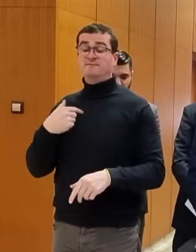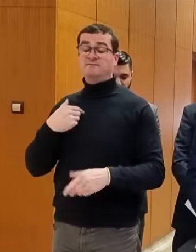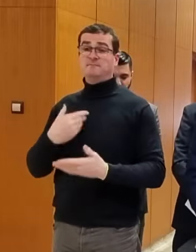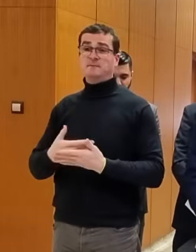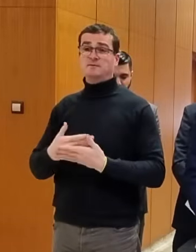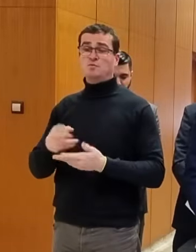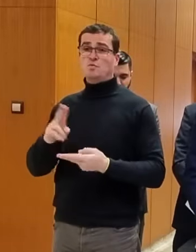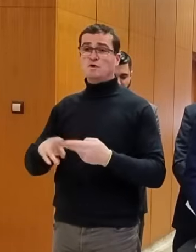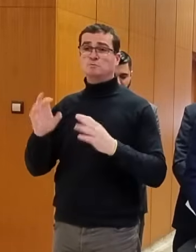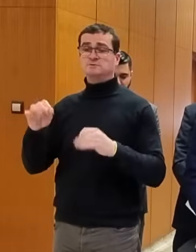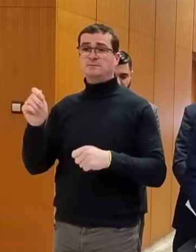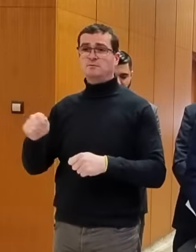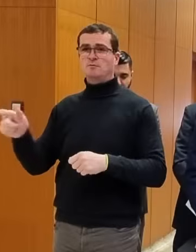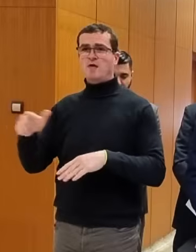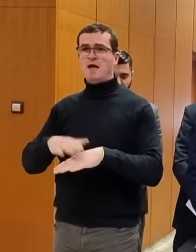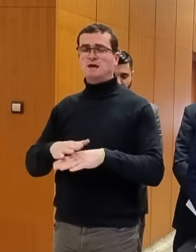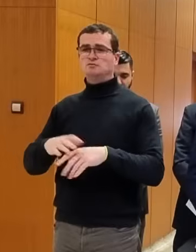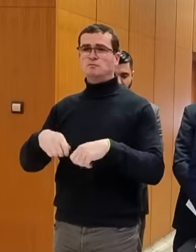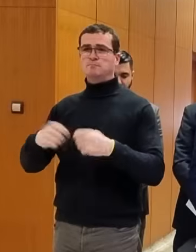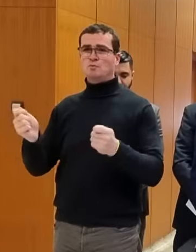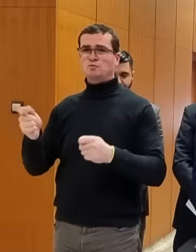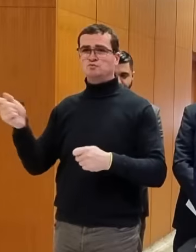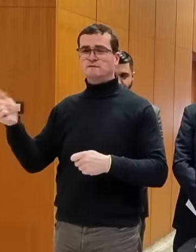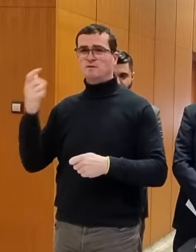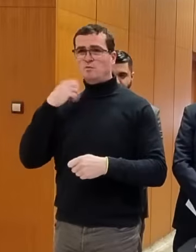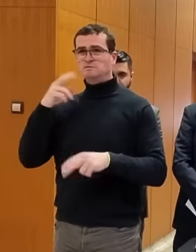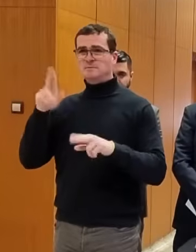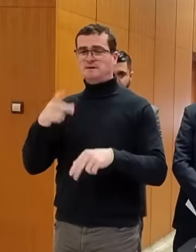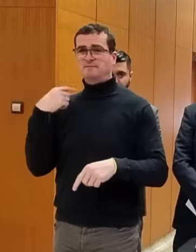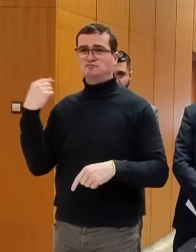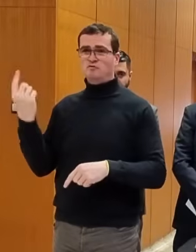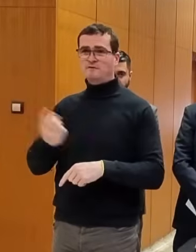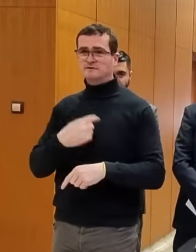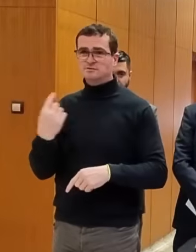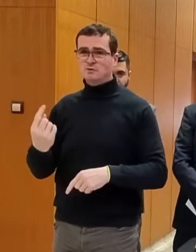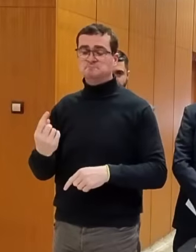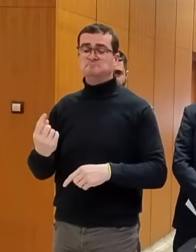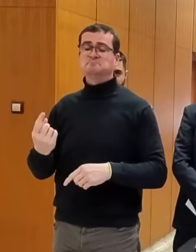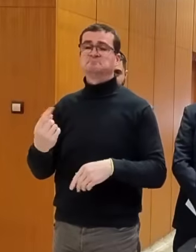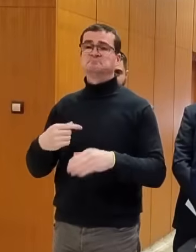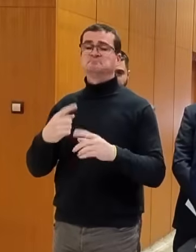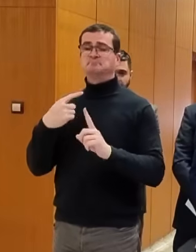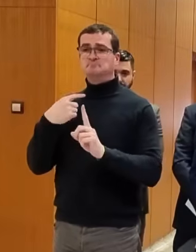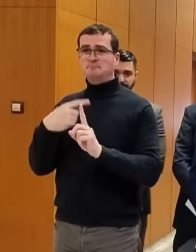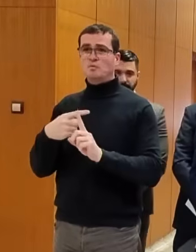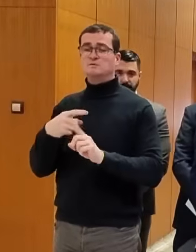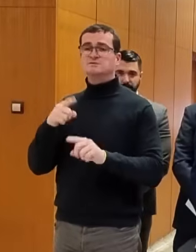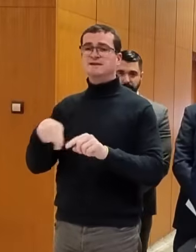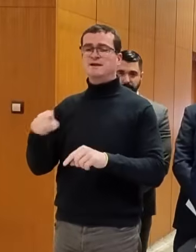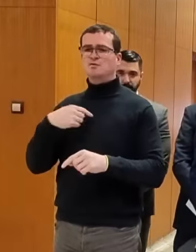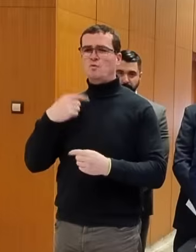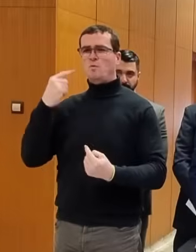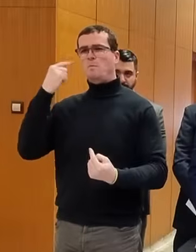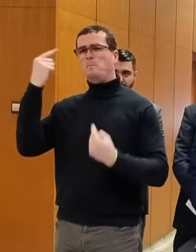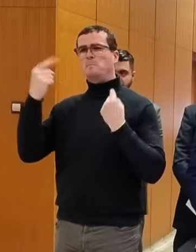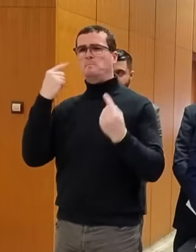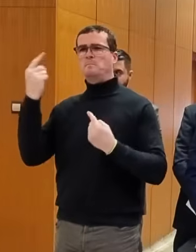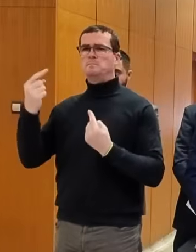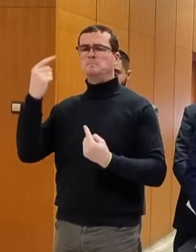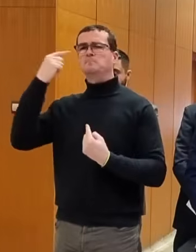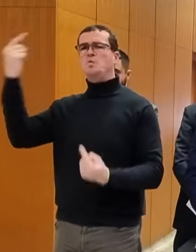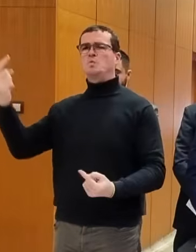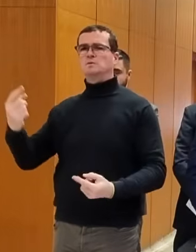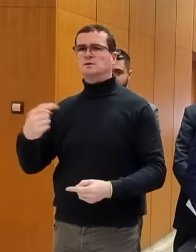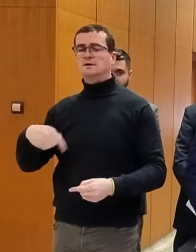úrad špeciálnej prokuratúry bol garanciou porušovania ľudských práv na Slovensku. A naviac, keď by niekto chcel mudrovať, tak mu